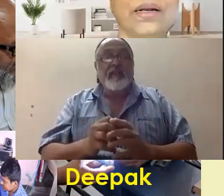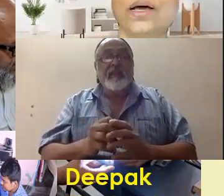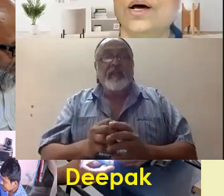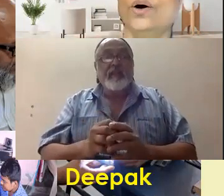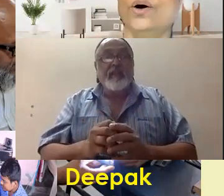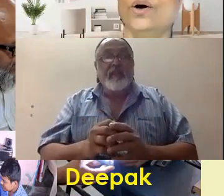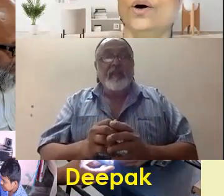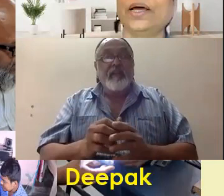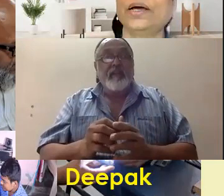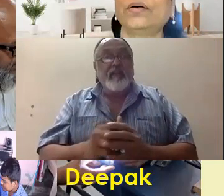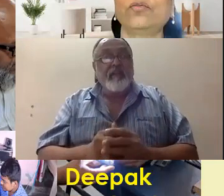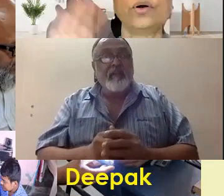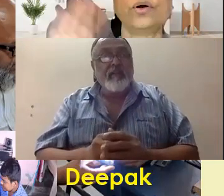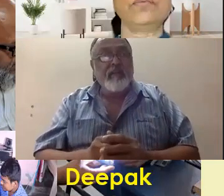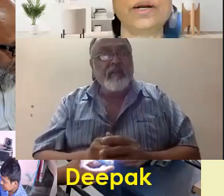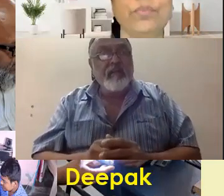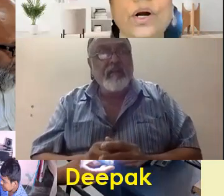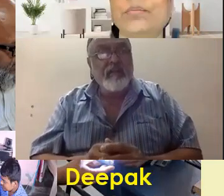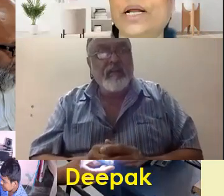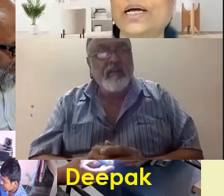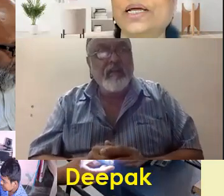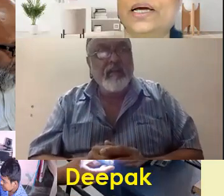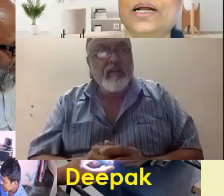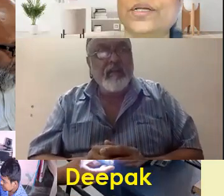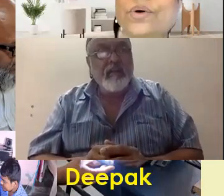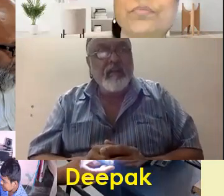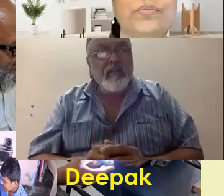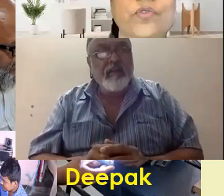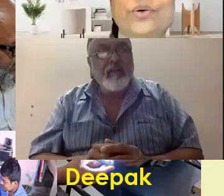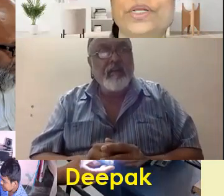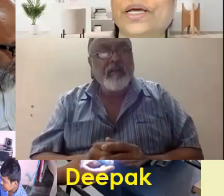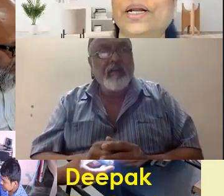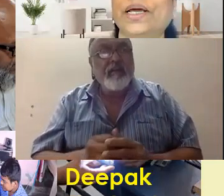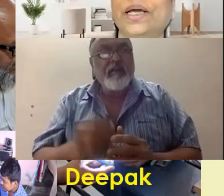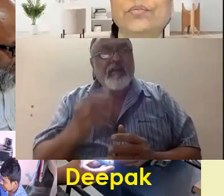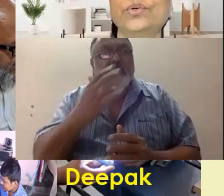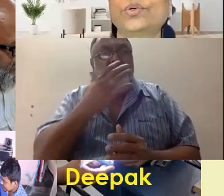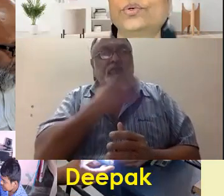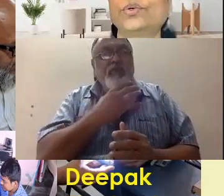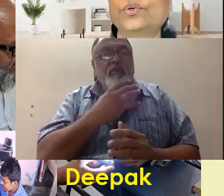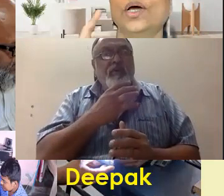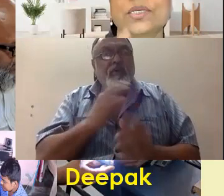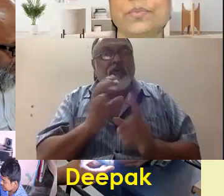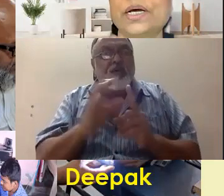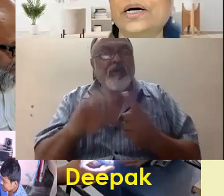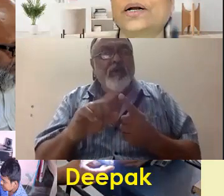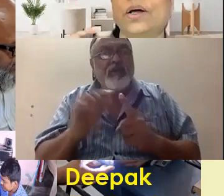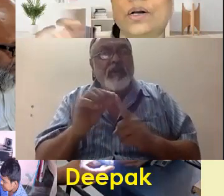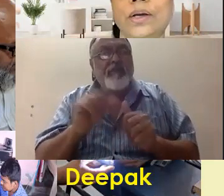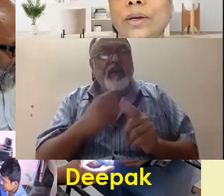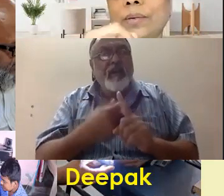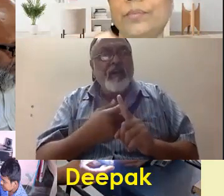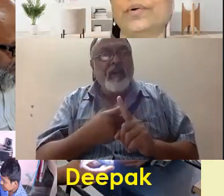दिन उन्होंने एक 4-in-1 प्रोडक्ट बना के लेकर आया जो आप फोटो में देख रहे हैं, एक ब्लूटूथ स्पीकर